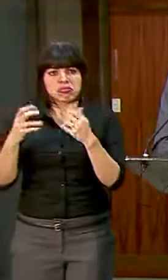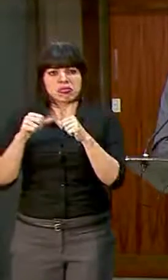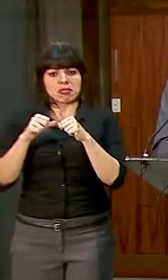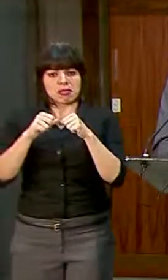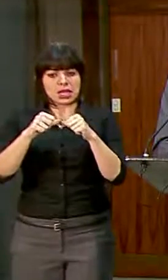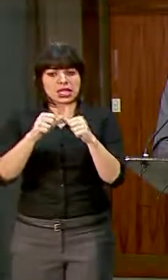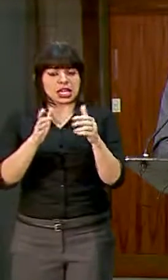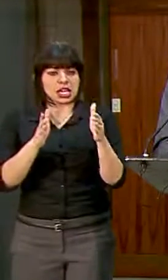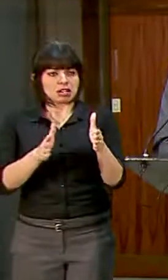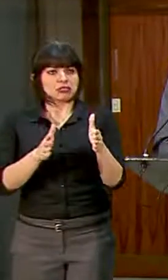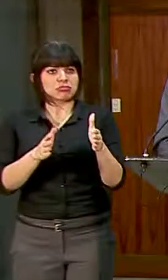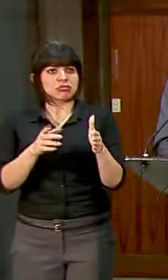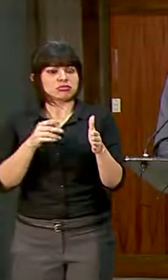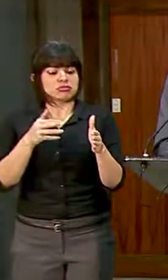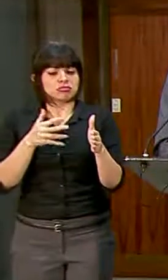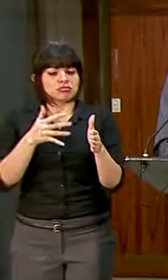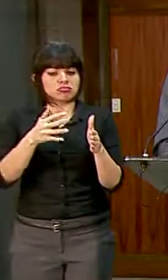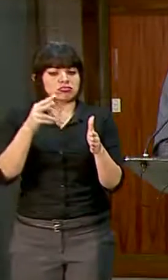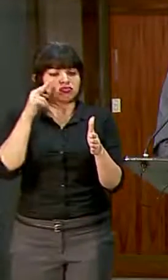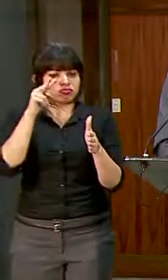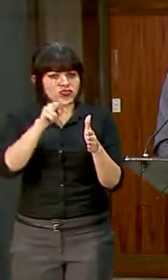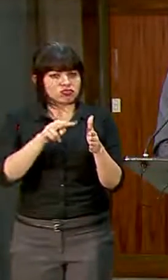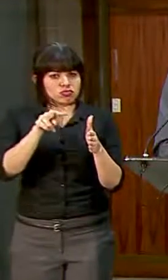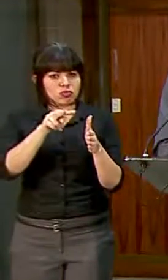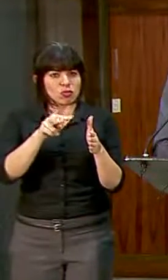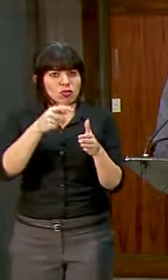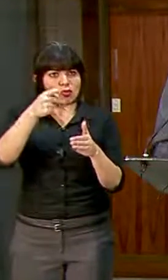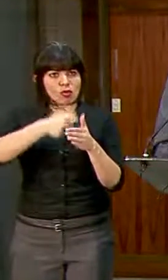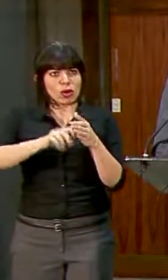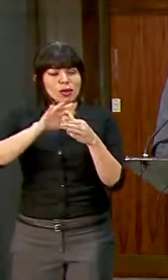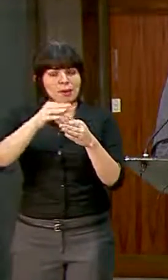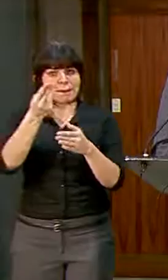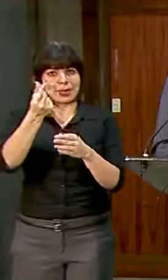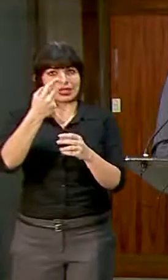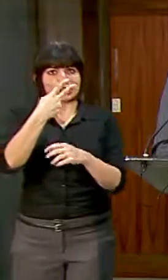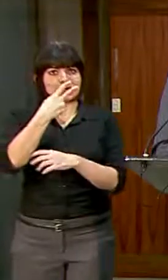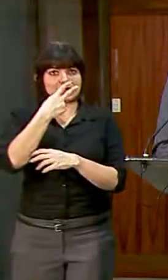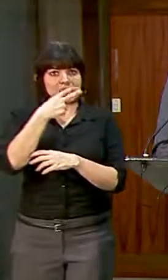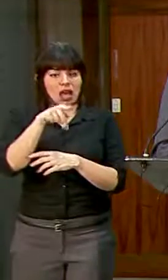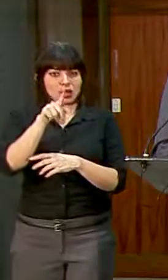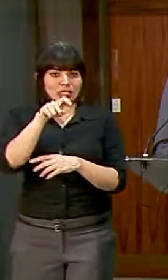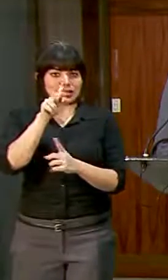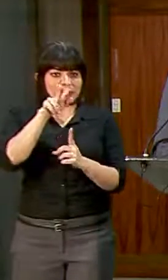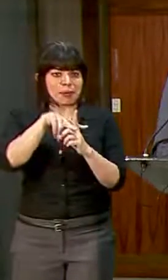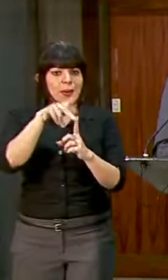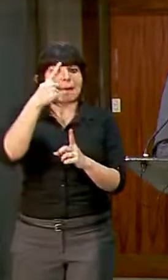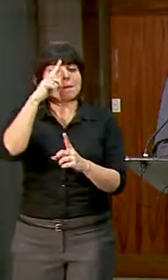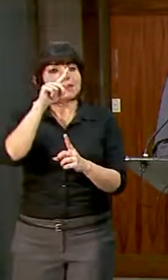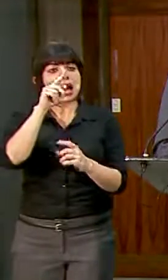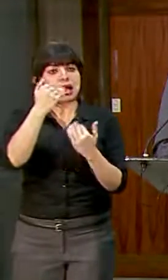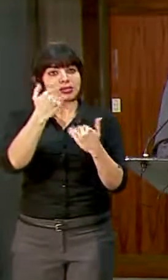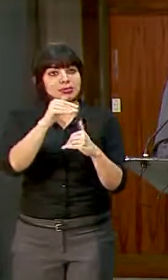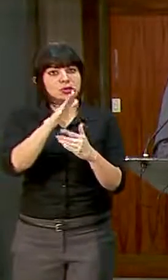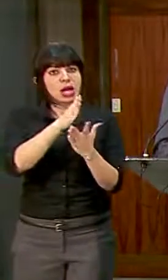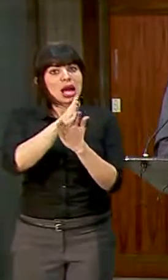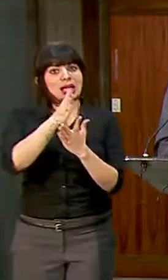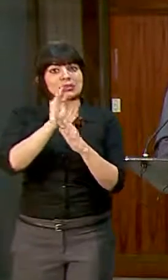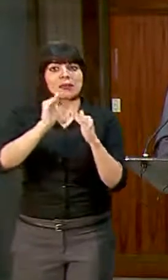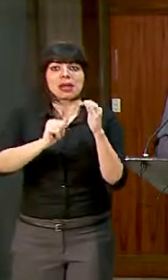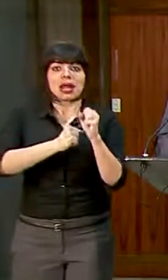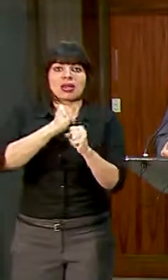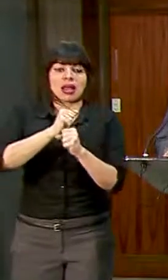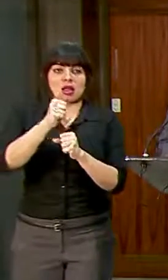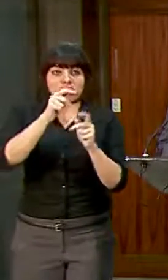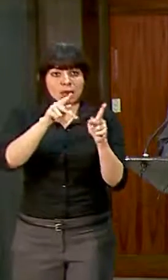mantener una fiscalidad fuerte sobre el precio de los cigarrillos necesaria para limitar el acceso a menores de edad y